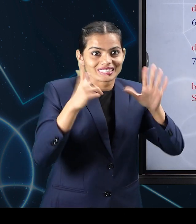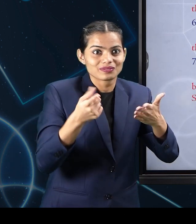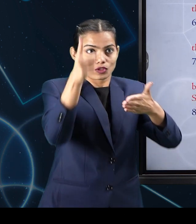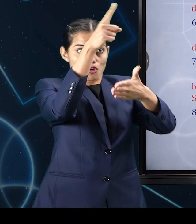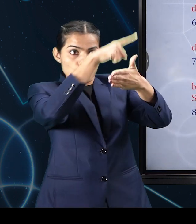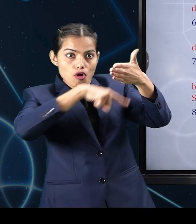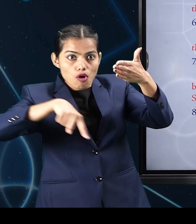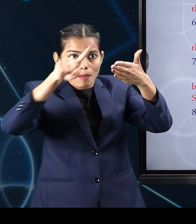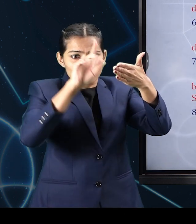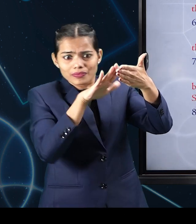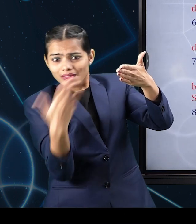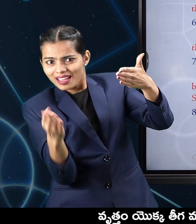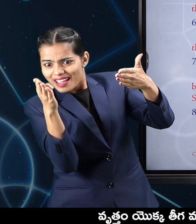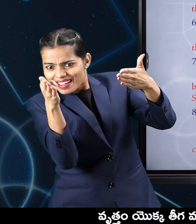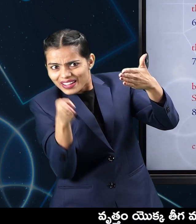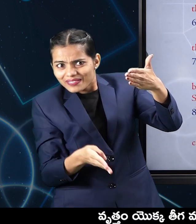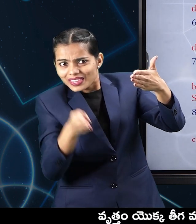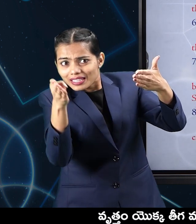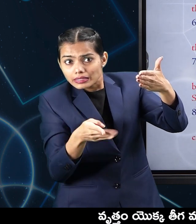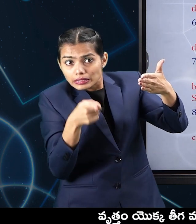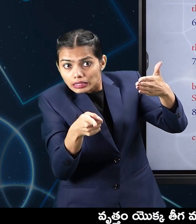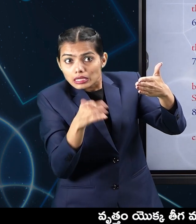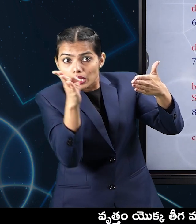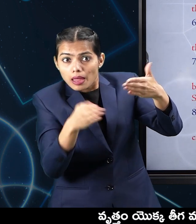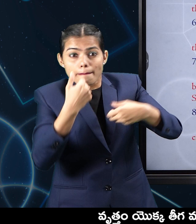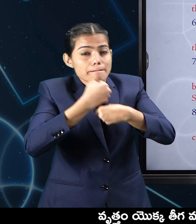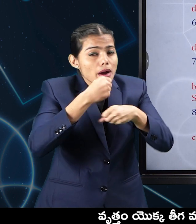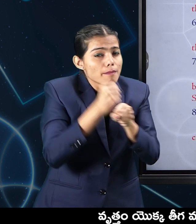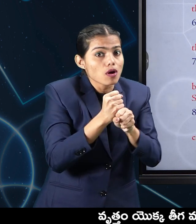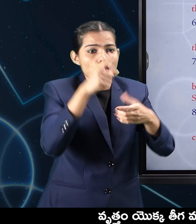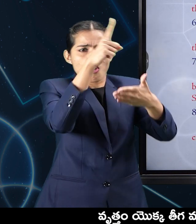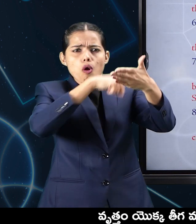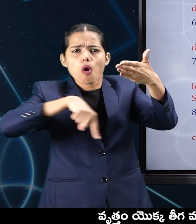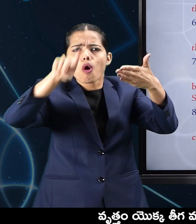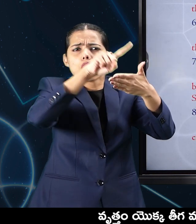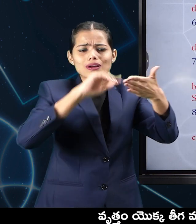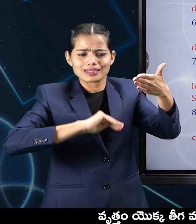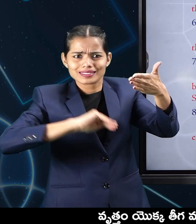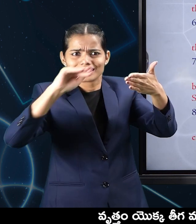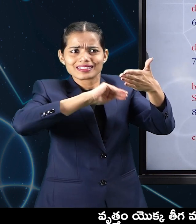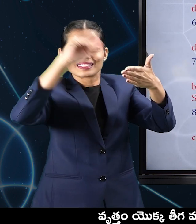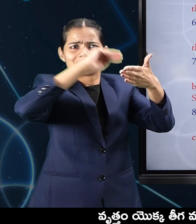8. సెగ్మెంట్. వృత్తం యొక్క తీగ మరియు ఆర్క్ ద్వారా ఏర్పడిన ప్రాంతాన్ని సెగ్మెంట్